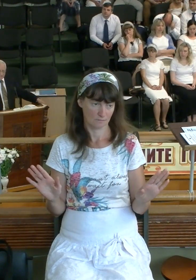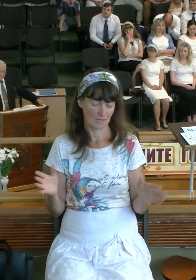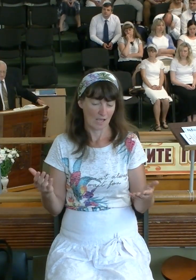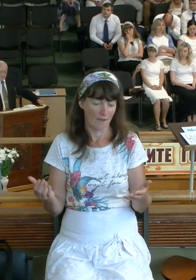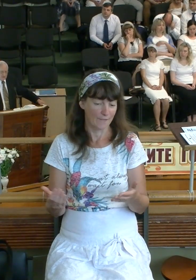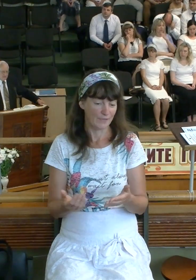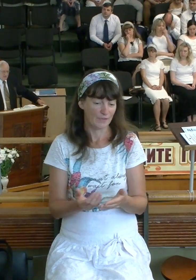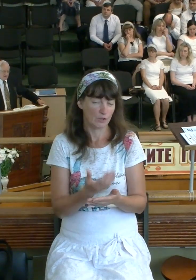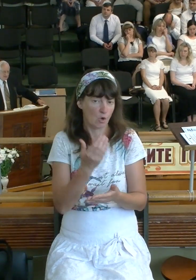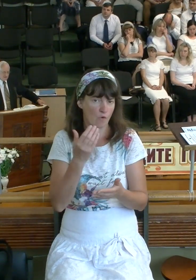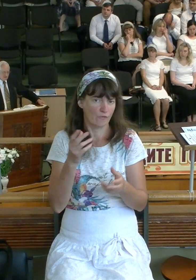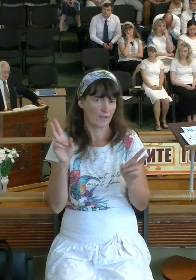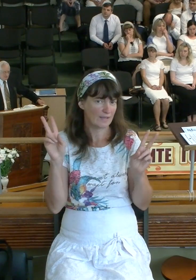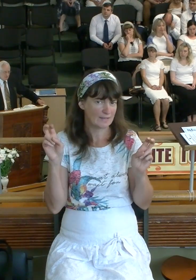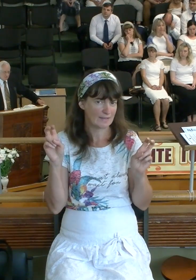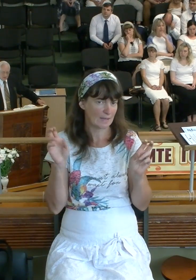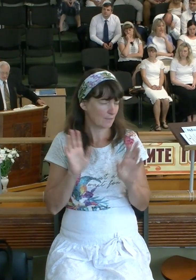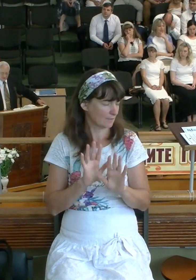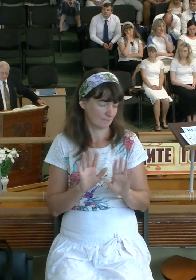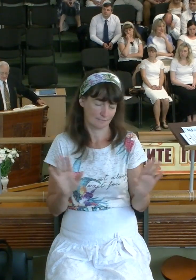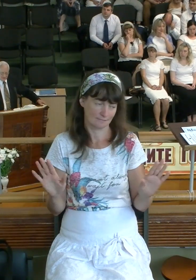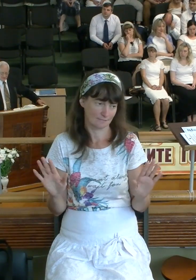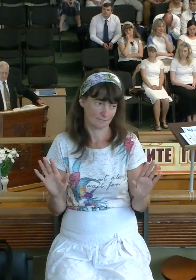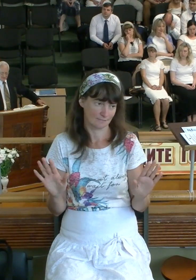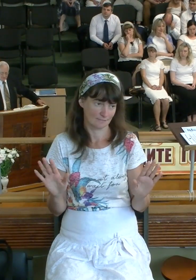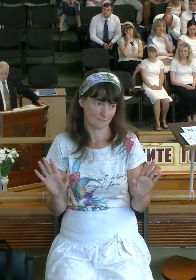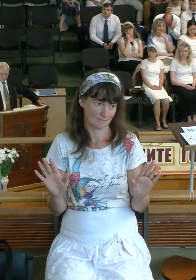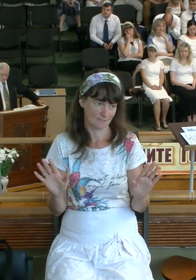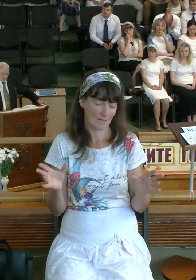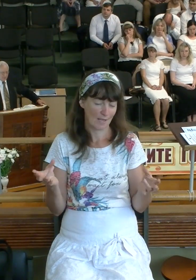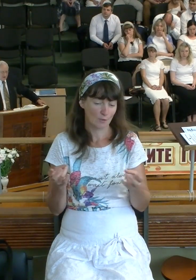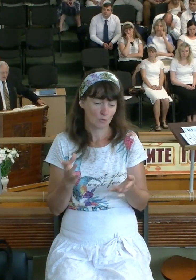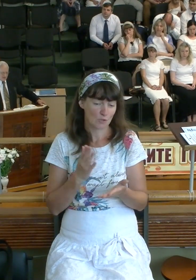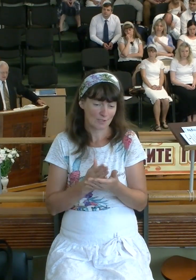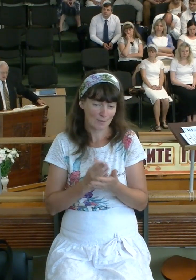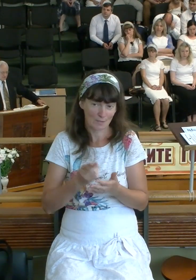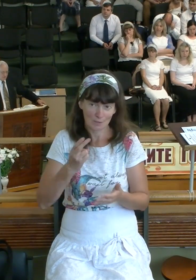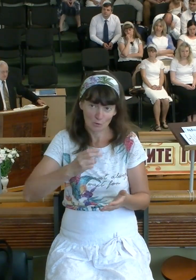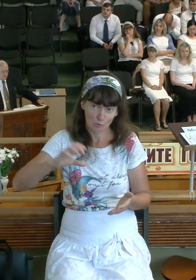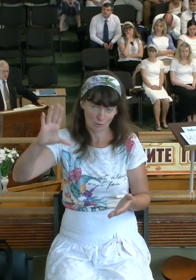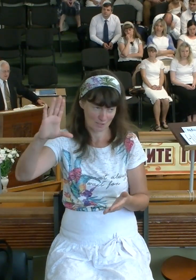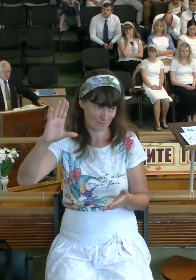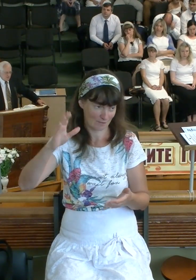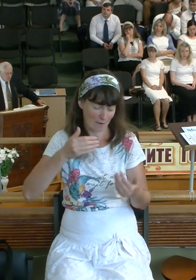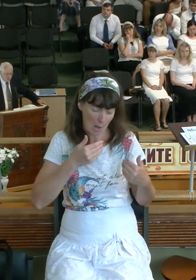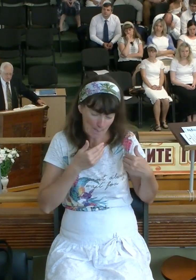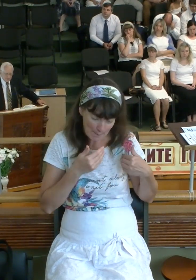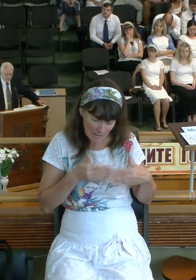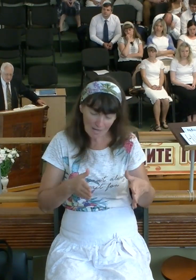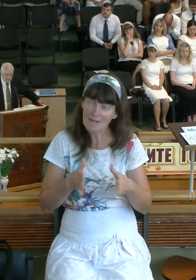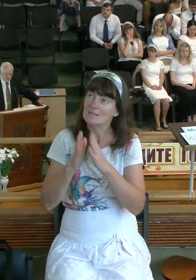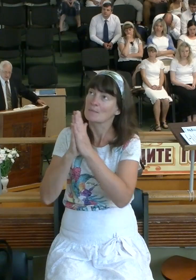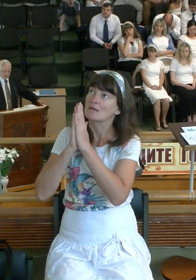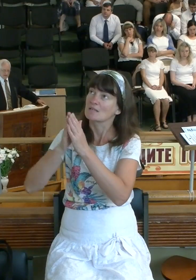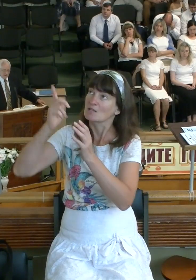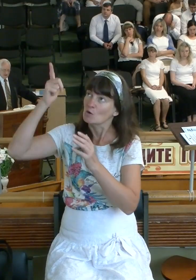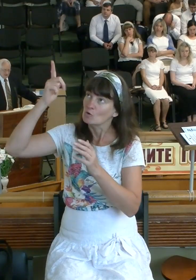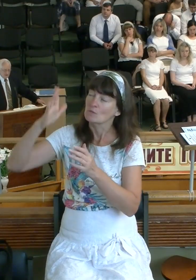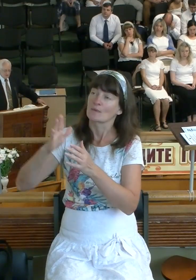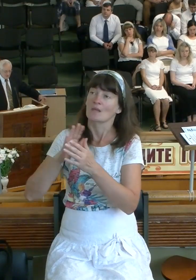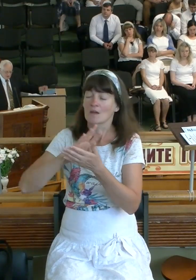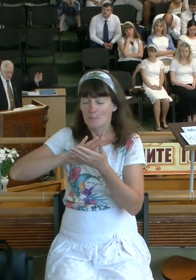новые темы нам нужно показать. Просто покаяться, просто попросить у Господа